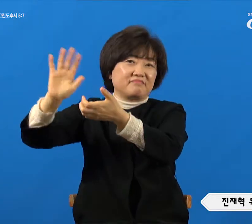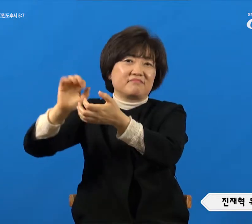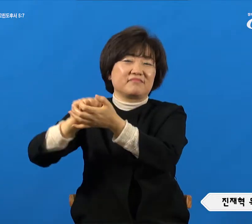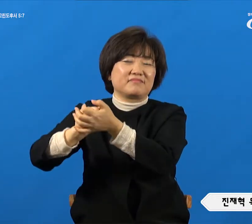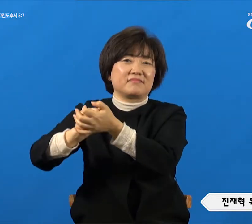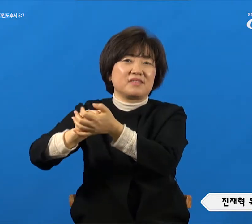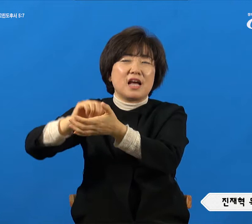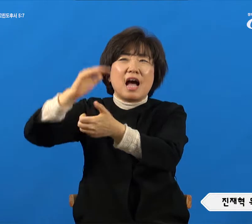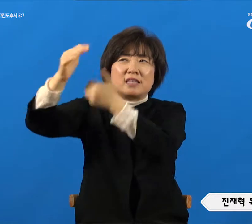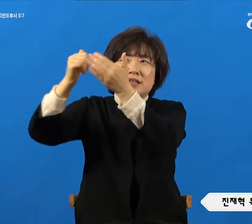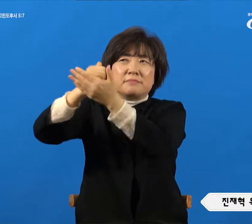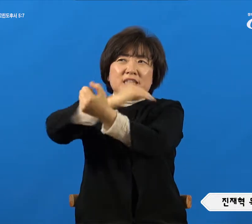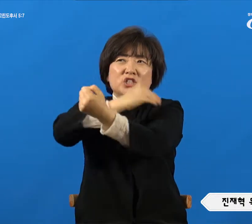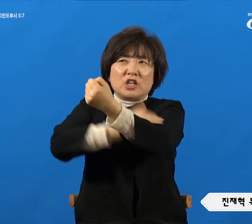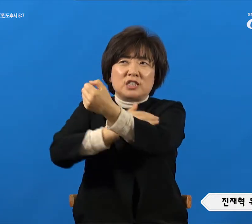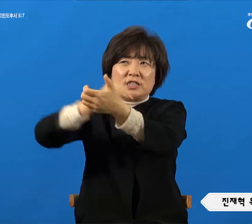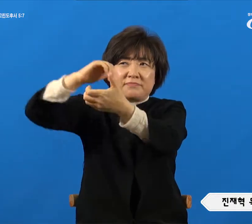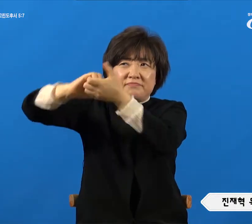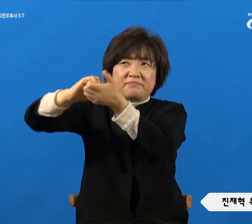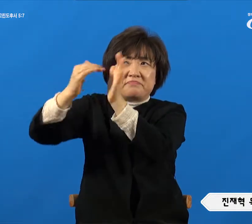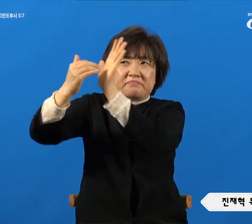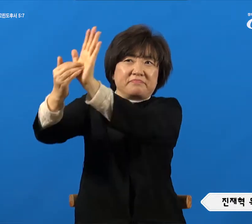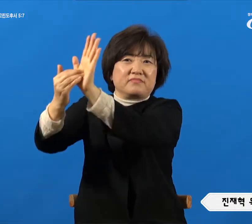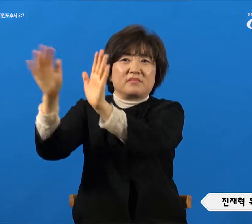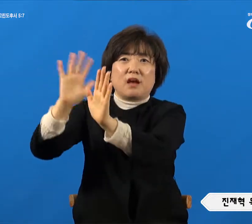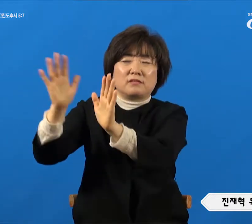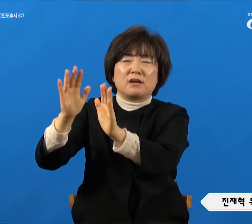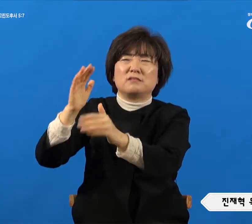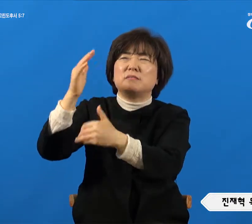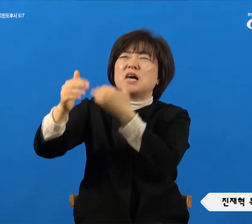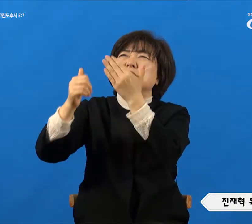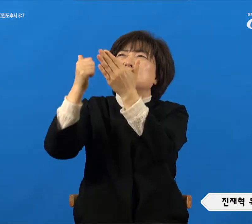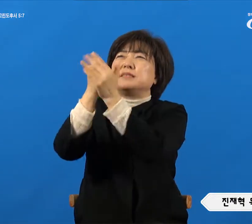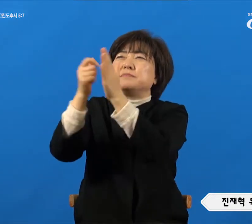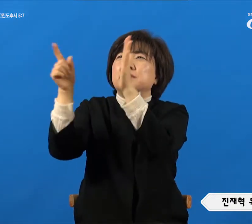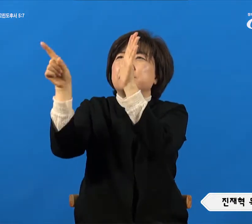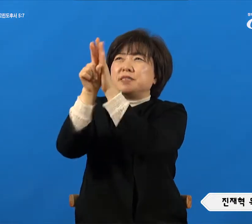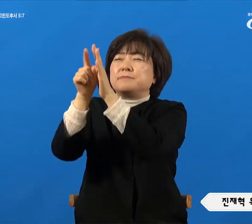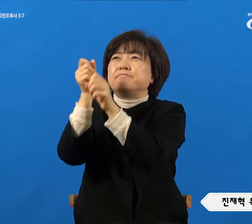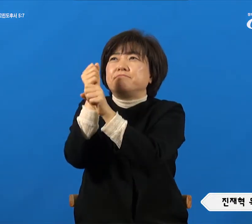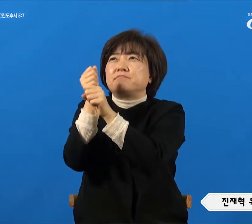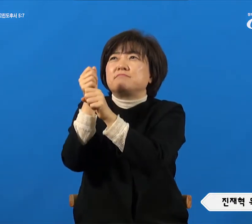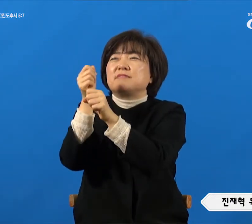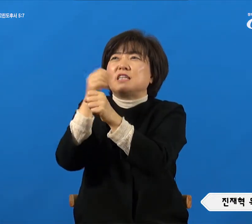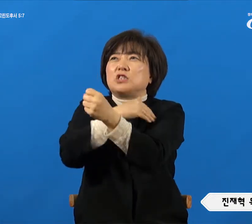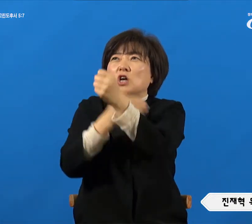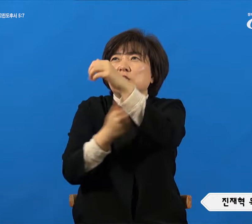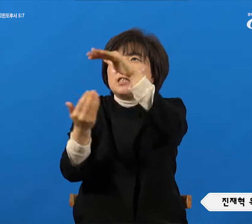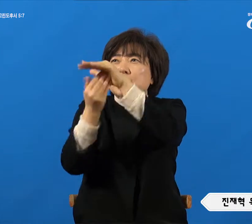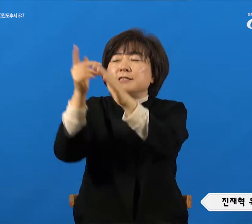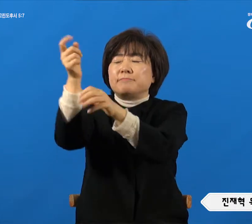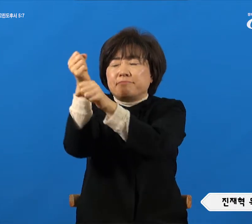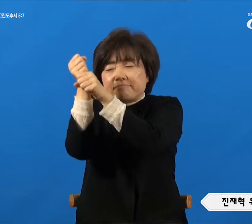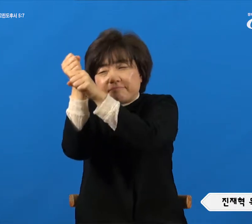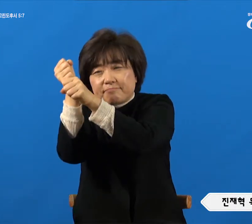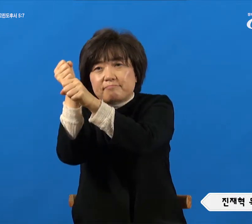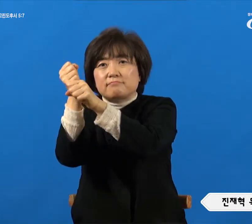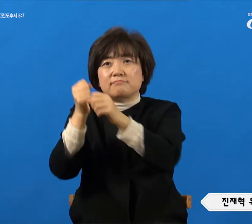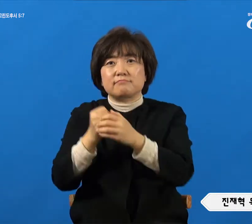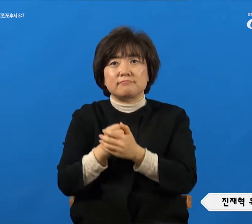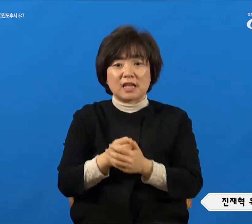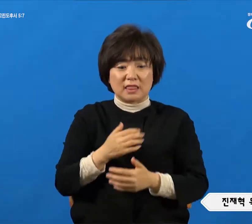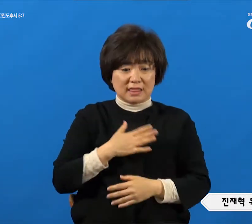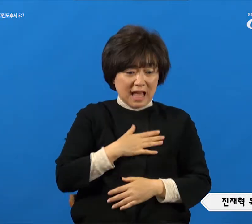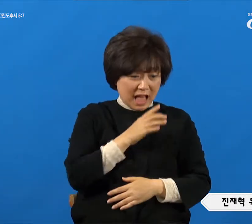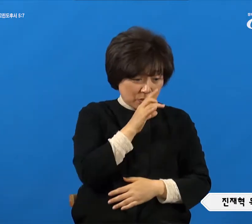아니, 하나님의 전능하심에 집중합니다. 내가 할 수 없는 그 일을 주님께서 하십니다.